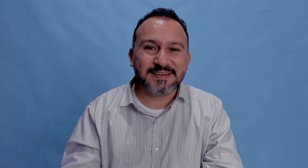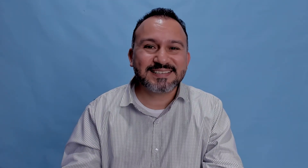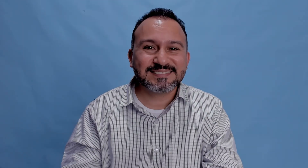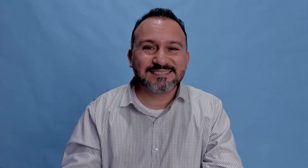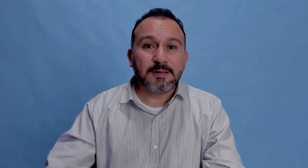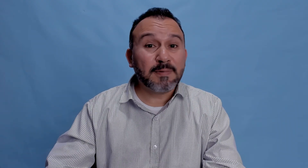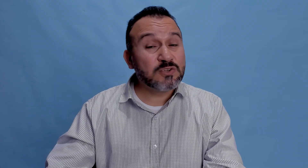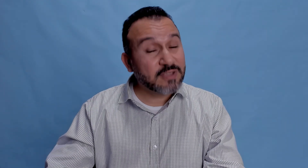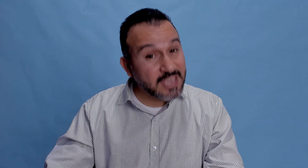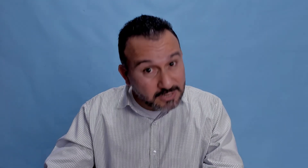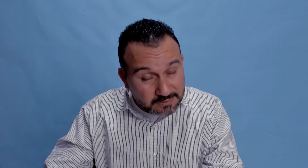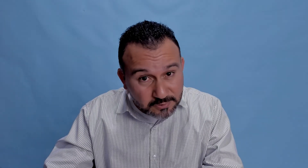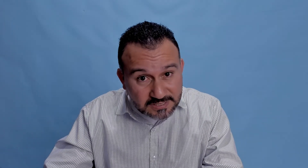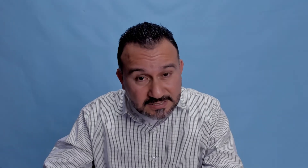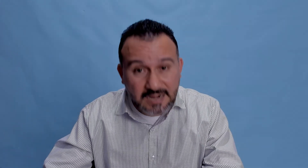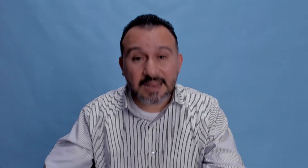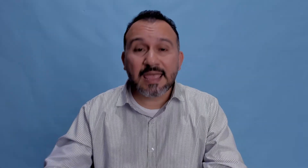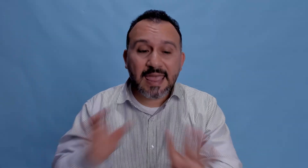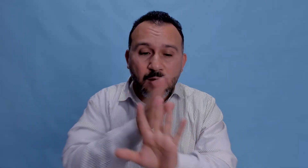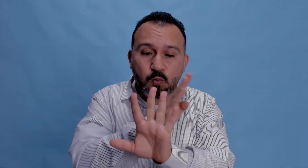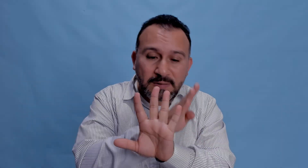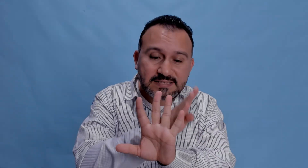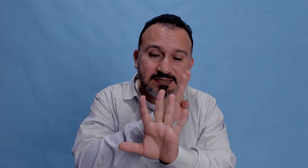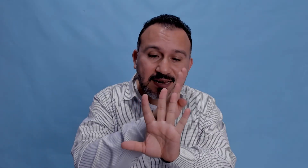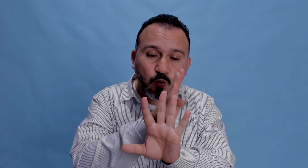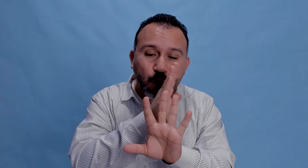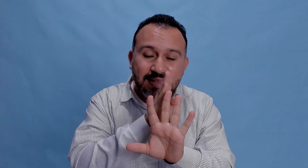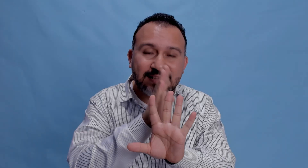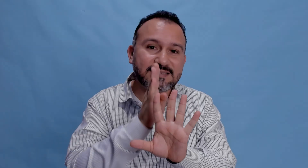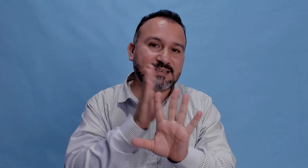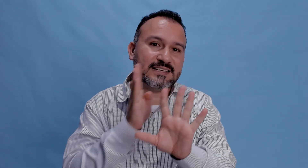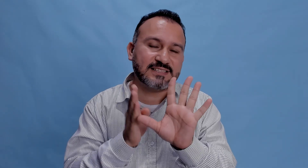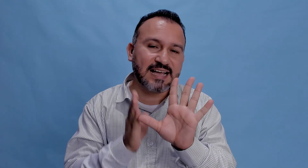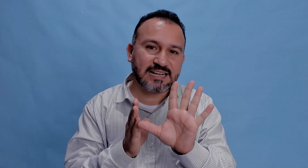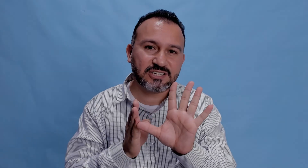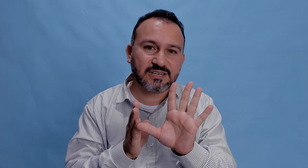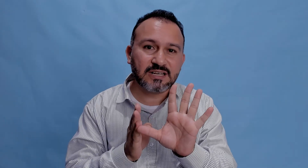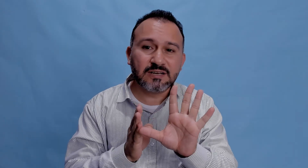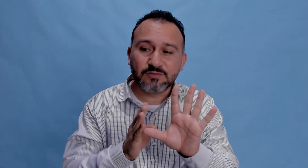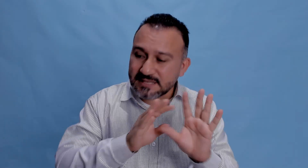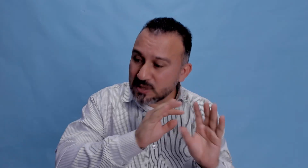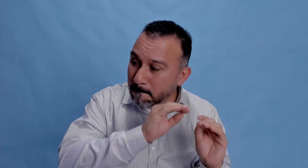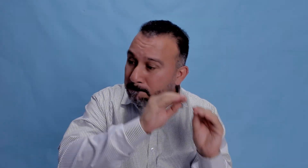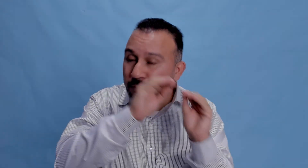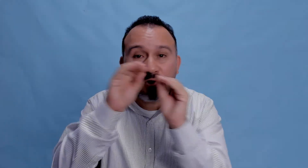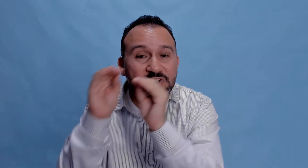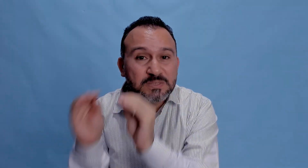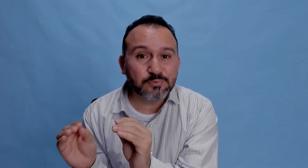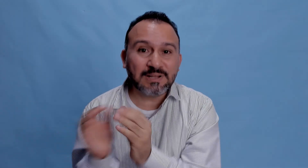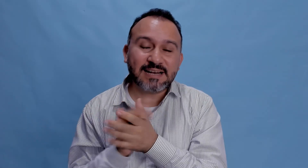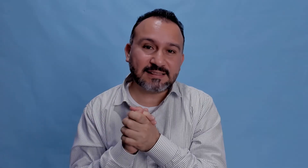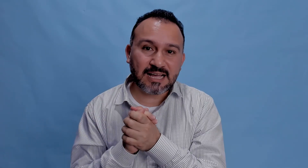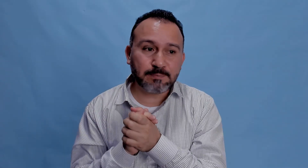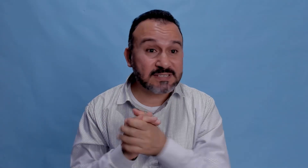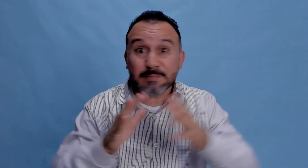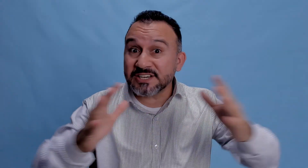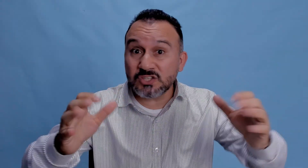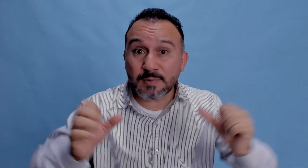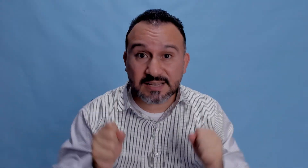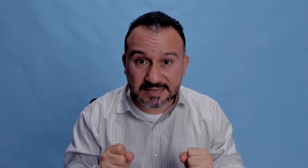Libras. Mas eu quero reforçar, é uma sequência didática. Você não pode pular etapas. Imagina uma